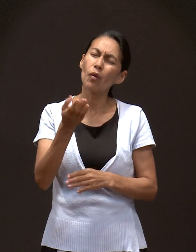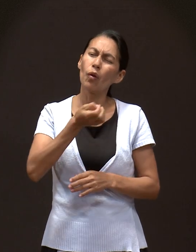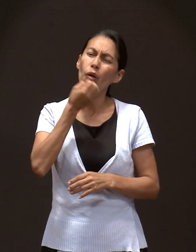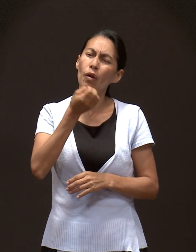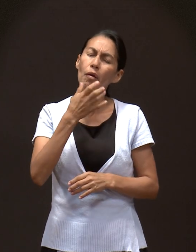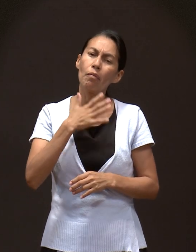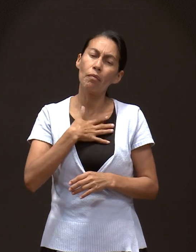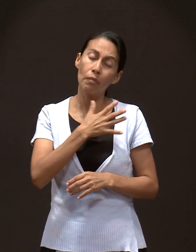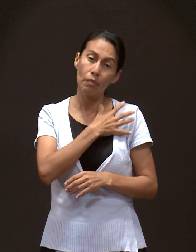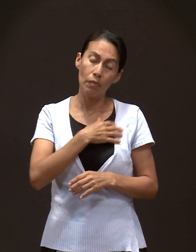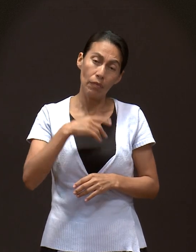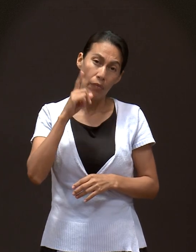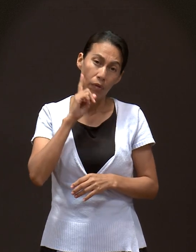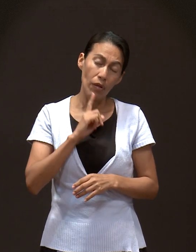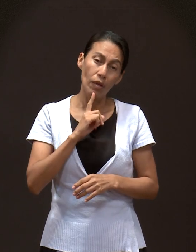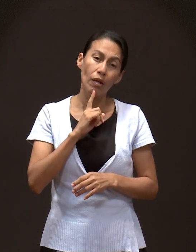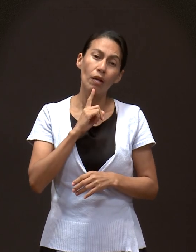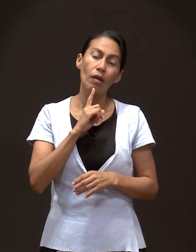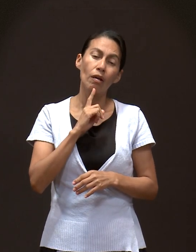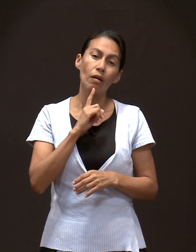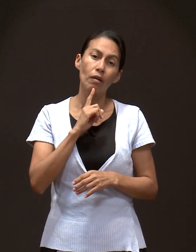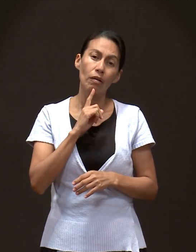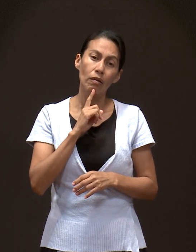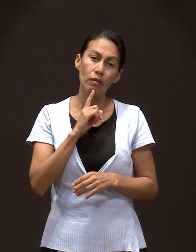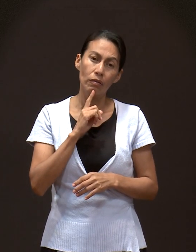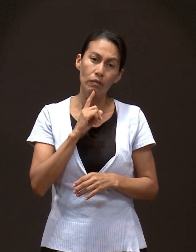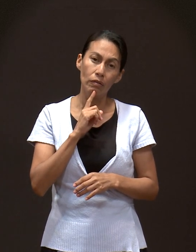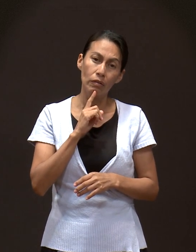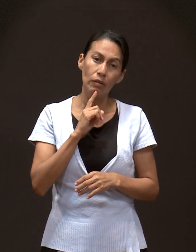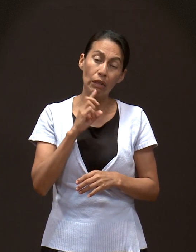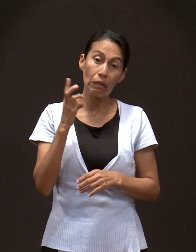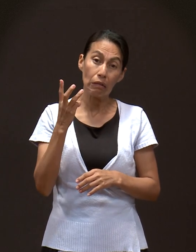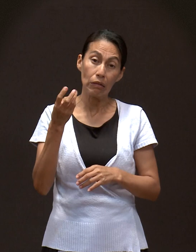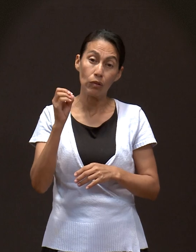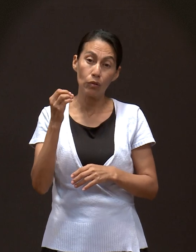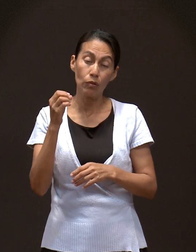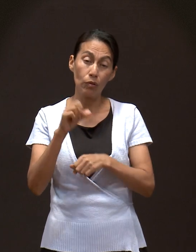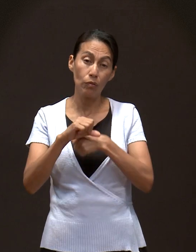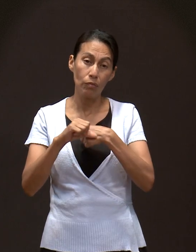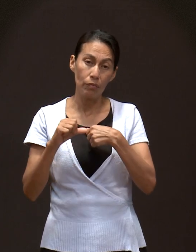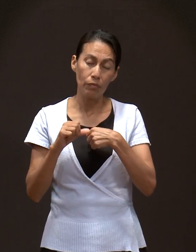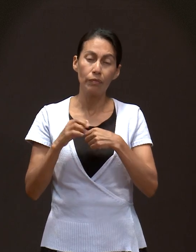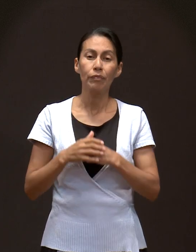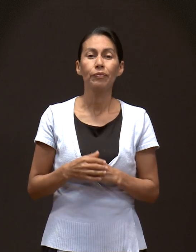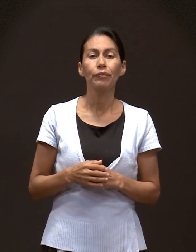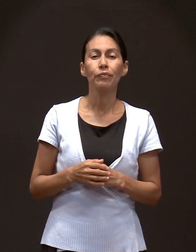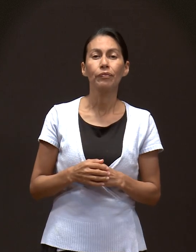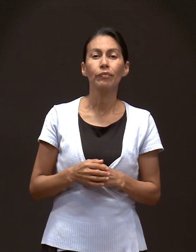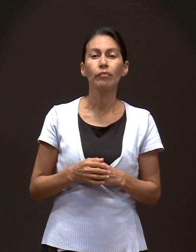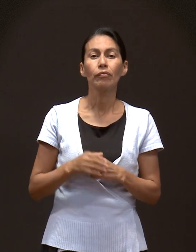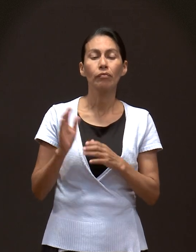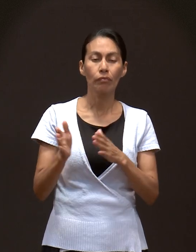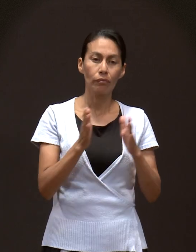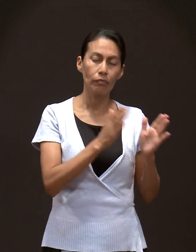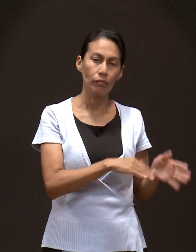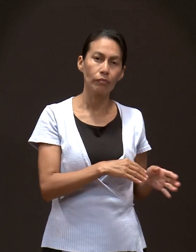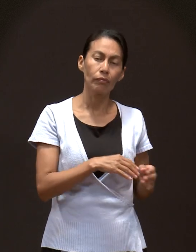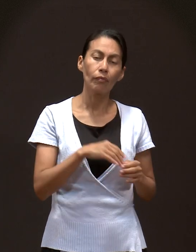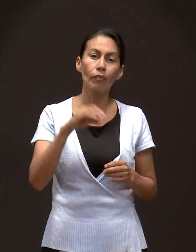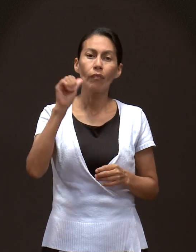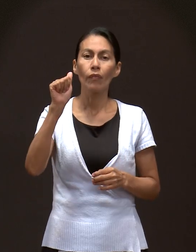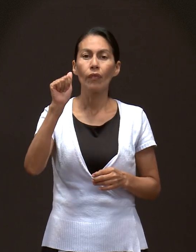que ese 3 de octubre la van a operar de su mano. Vamos a estar orando, reina, por tu hijita, Arturo Ramón.